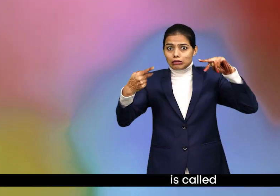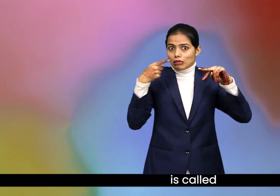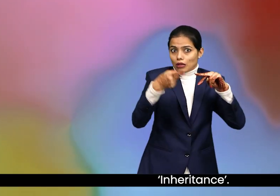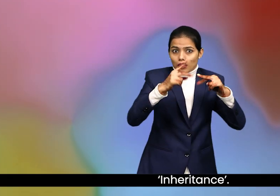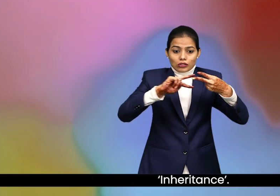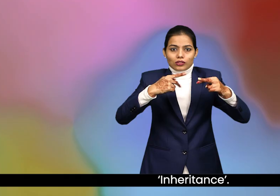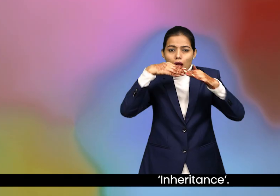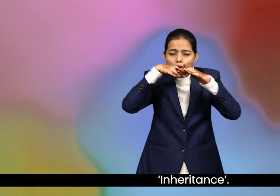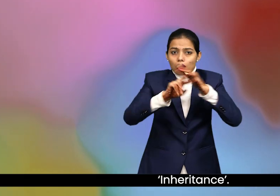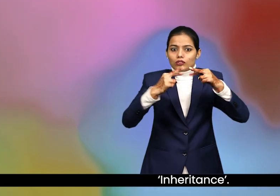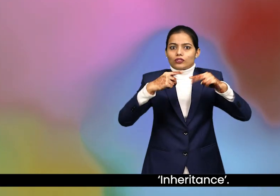என்று அழைக்கப்படுகிறது.